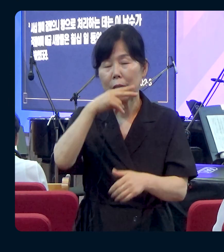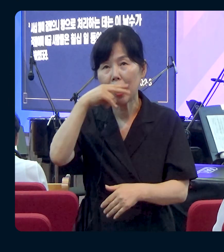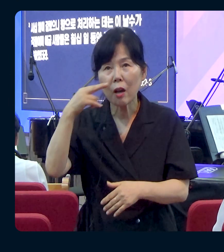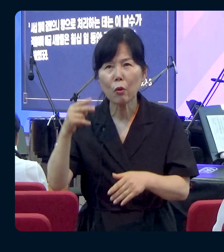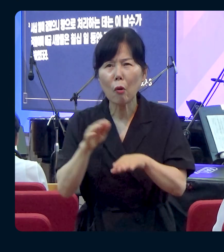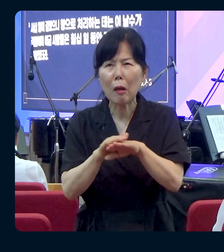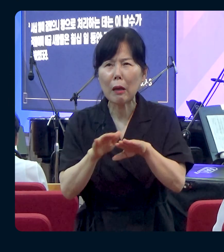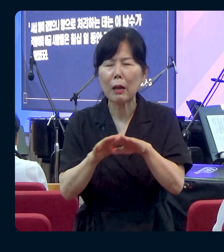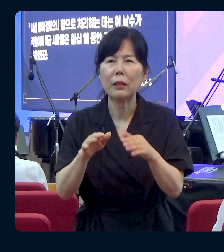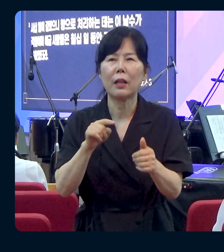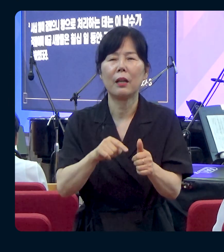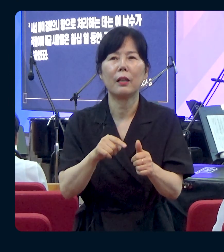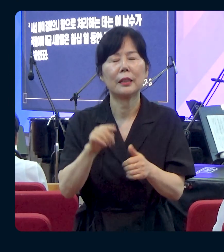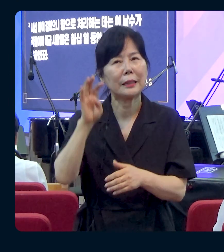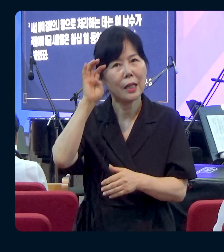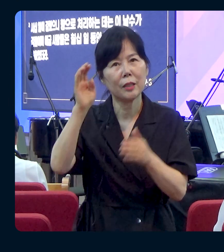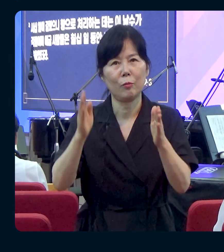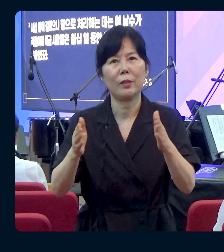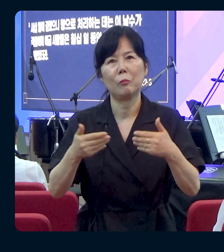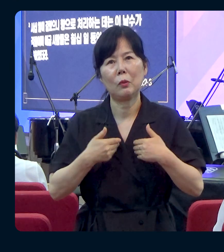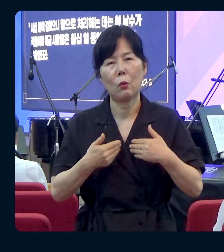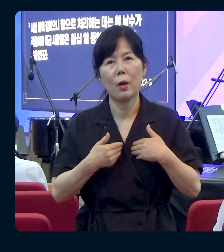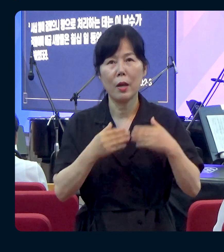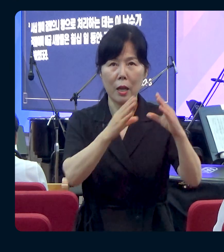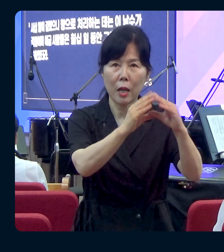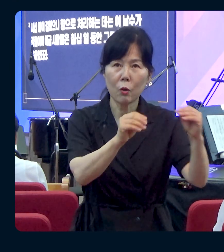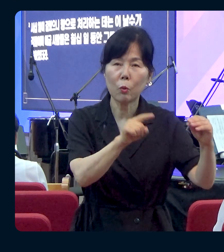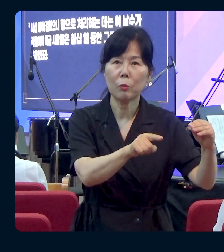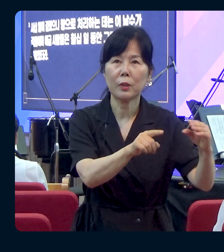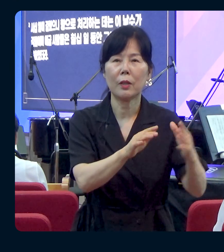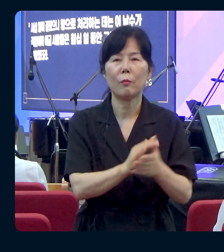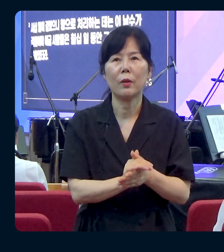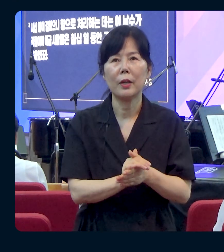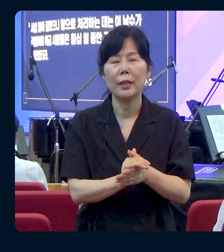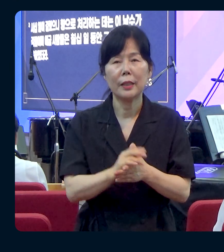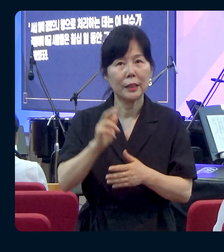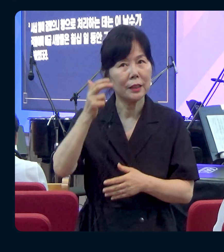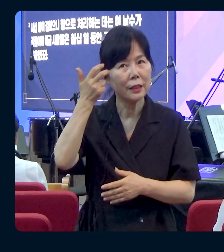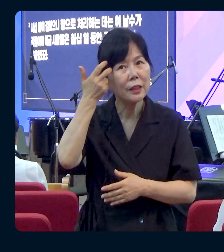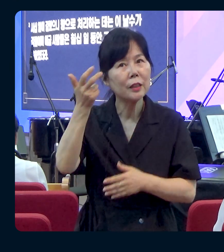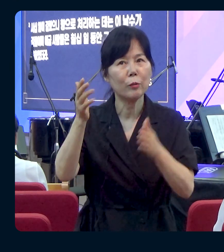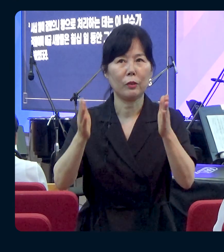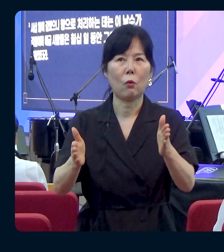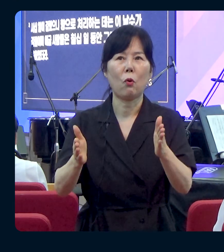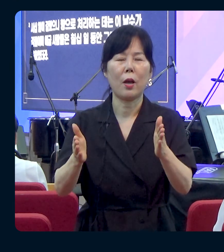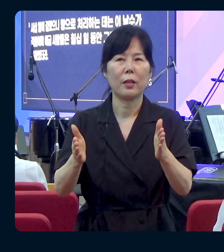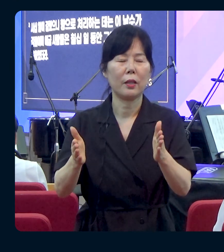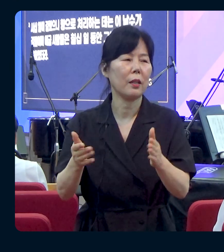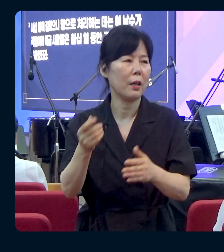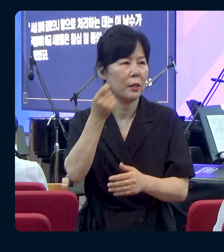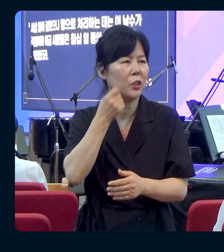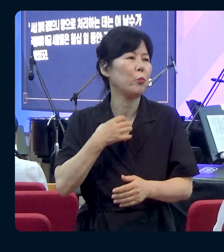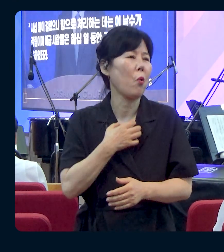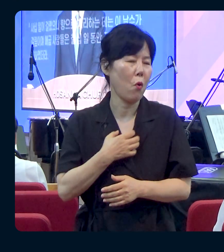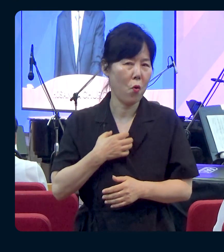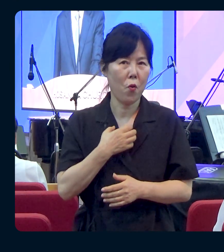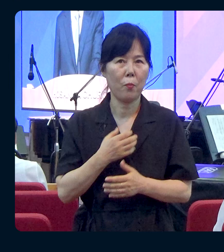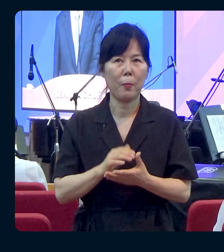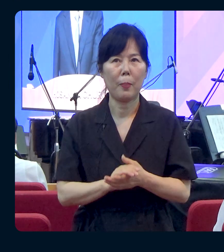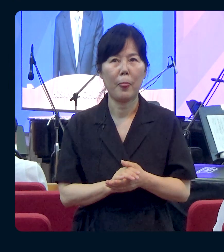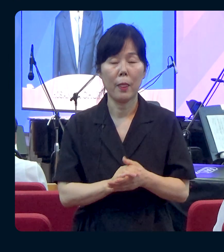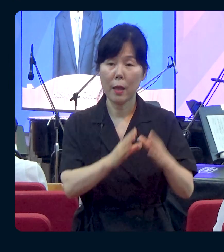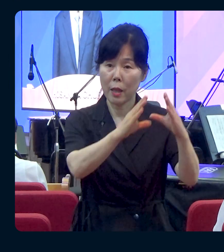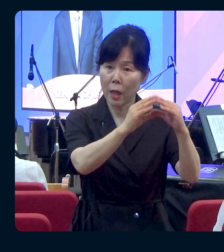이날수가 걸림이며 애굽 사람들은 70일 동안 그를 위하여 곡하였더라. 그